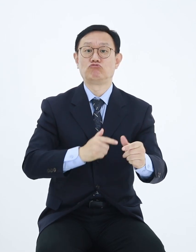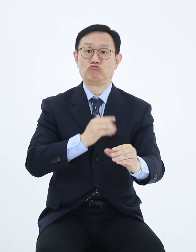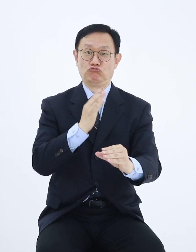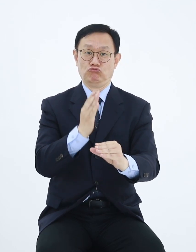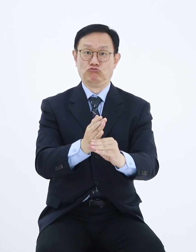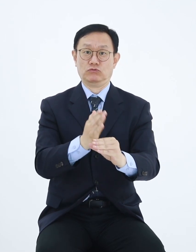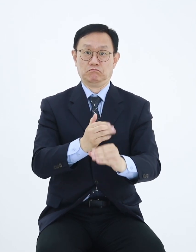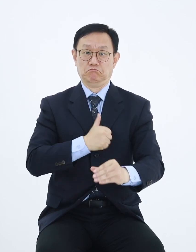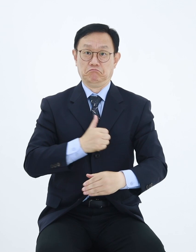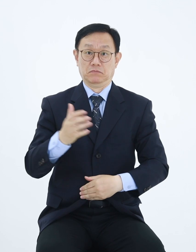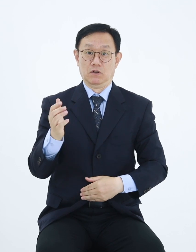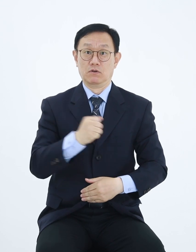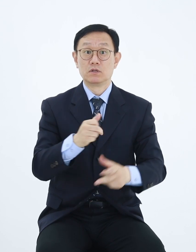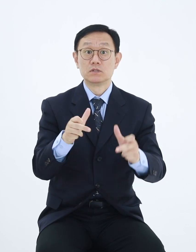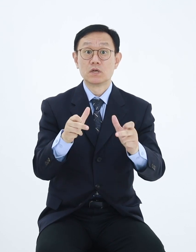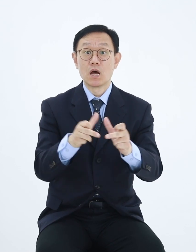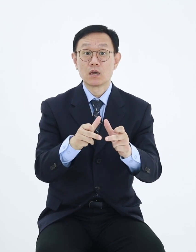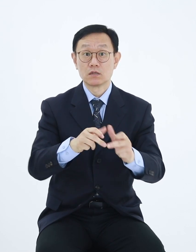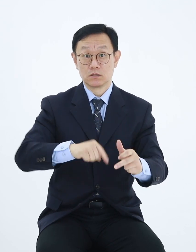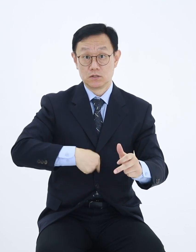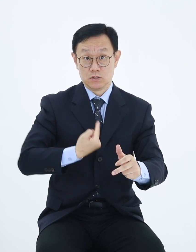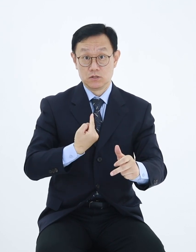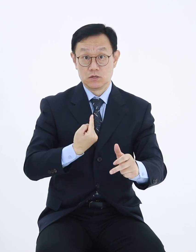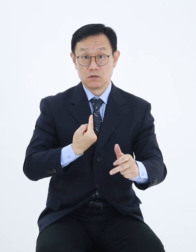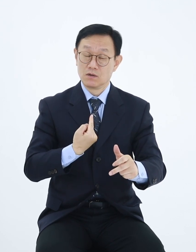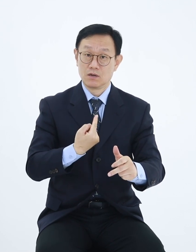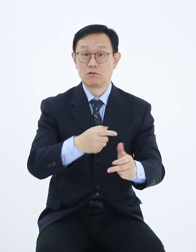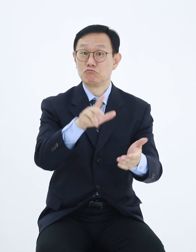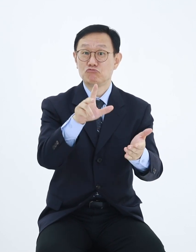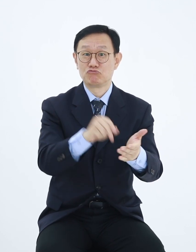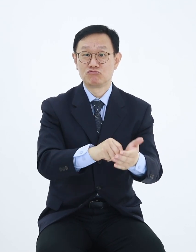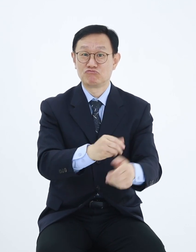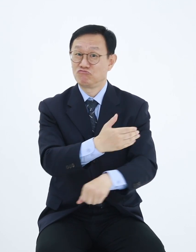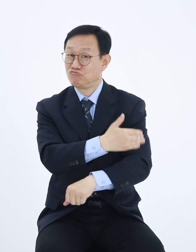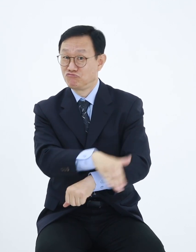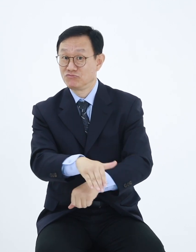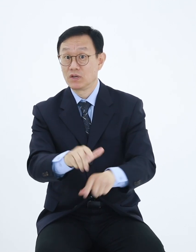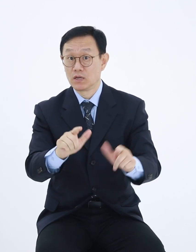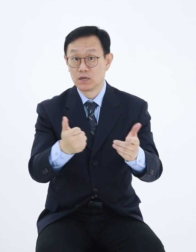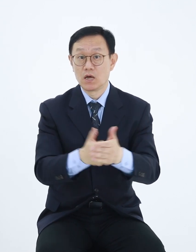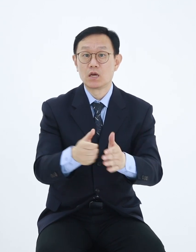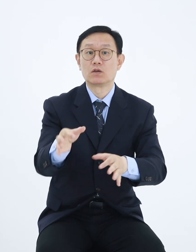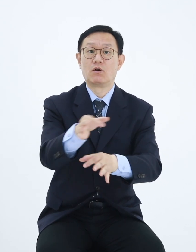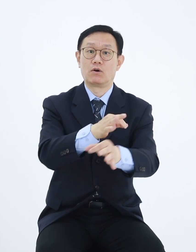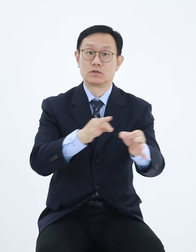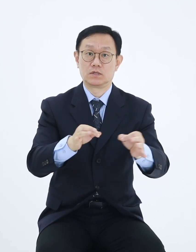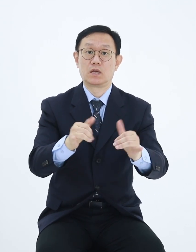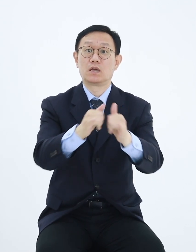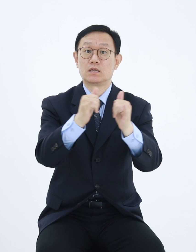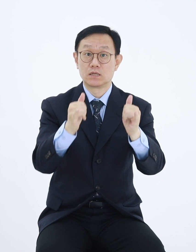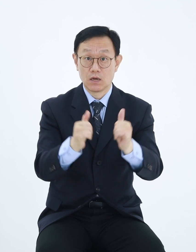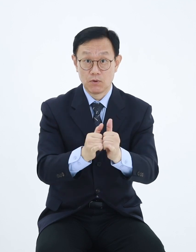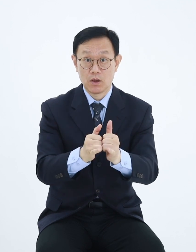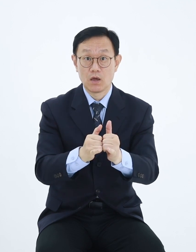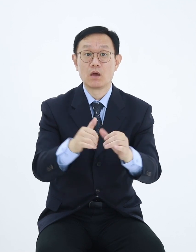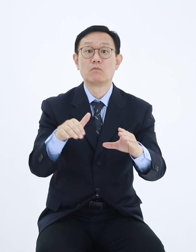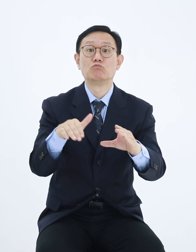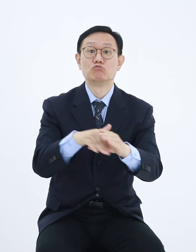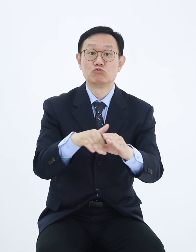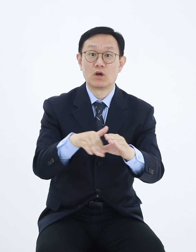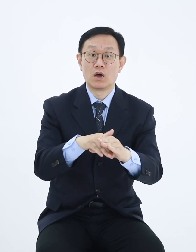것으로 장애 문제를 장애인 당사자 개인의 결함이나 문제가 아닌 경제, 사회,